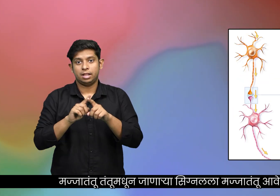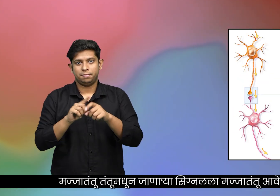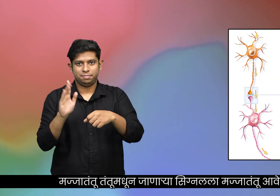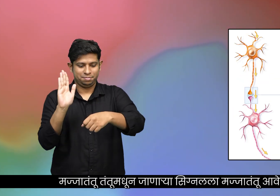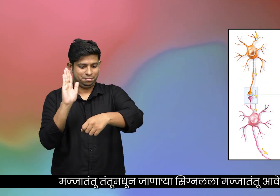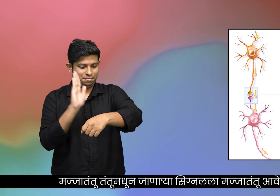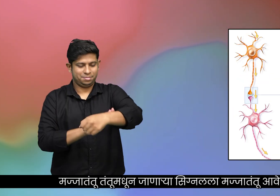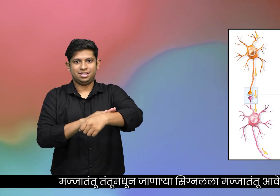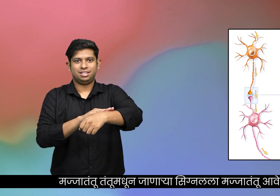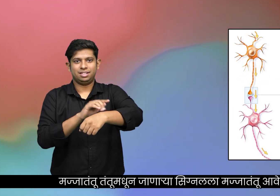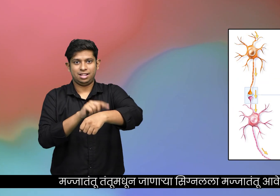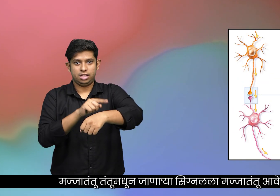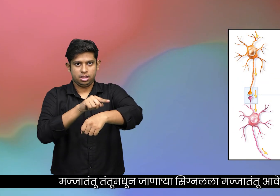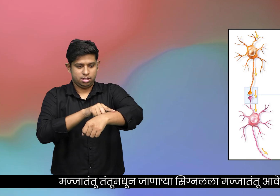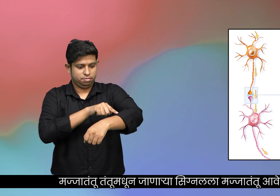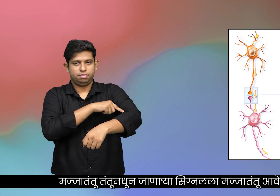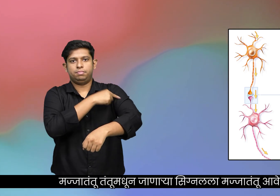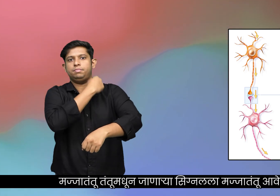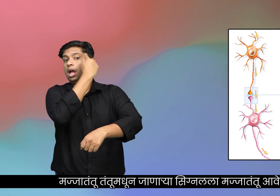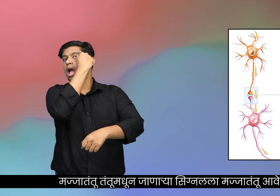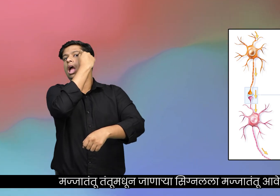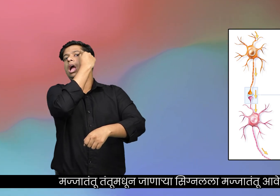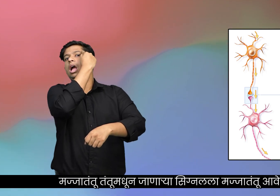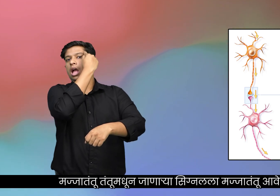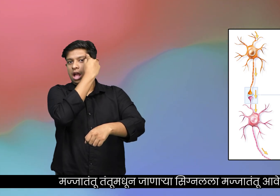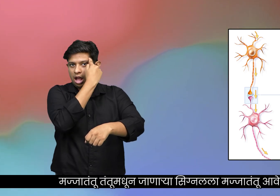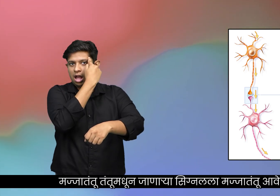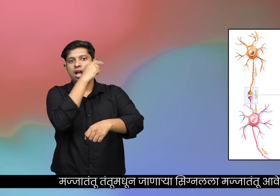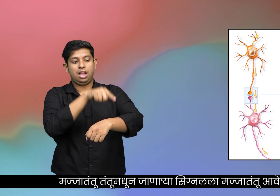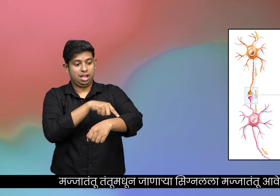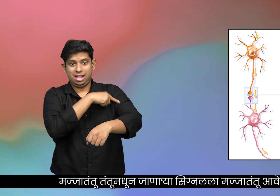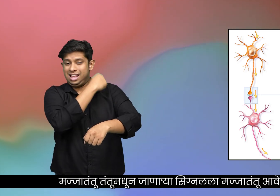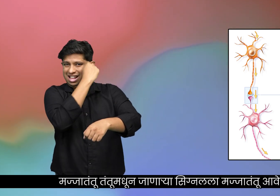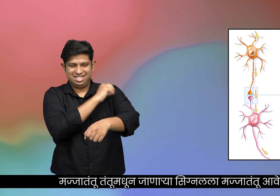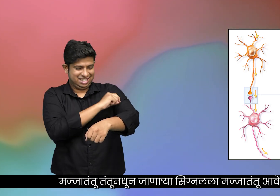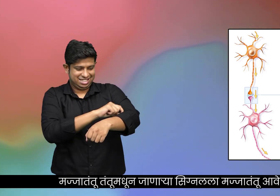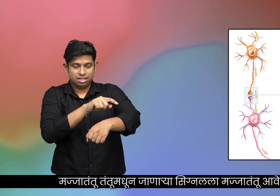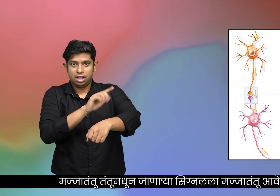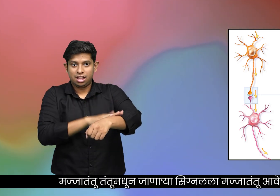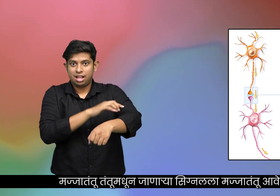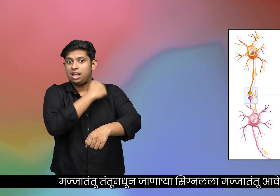दुसरा, मज्जातंतू तंतूमधून जाणाऱ्या सिग्नलला मज्जातंतू आवेग म्हणतात.